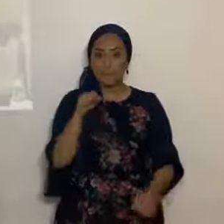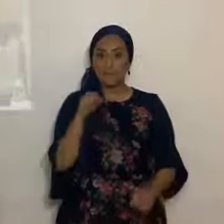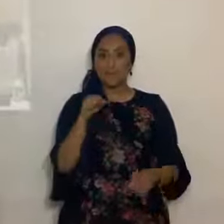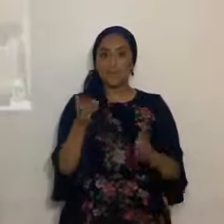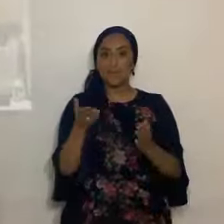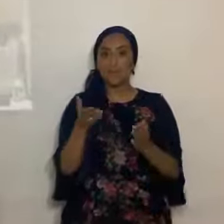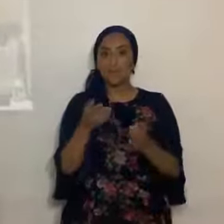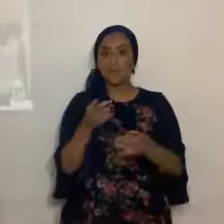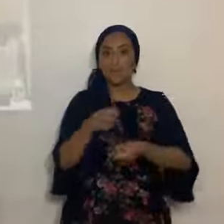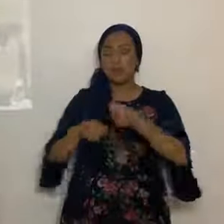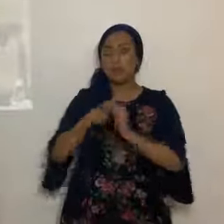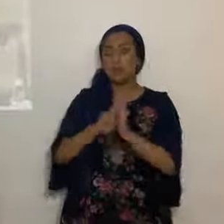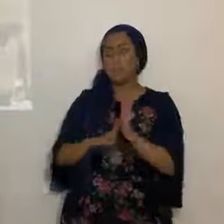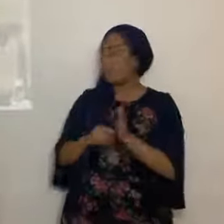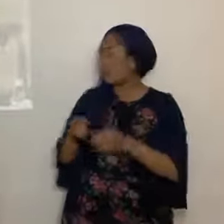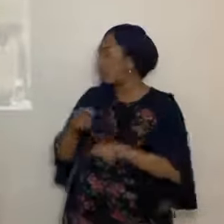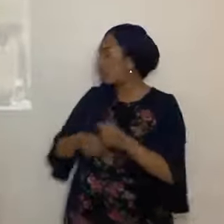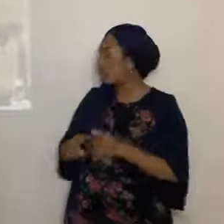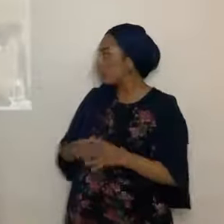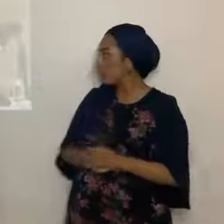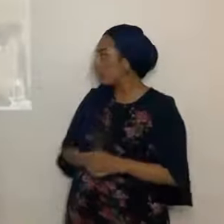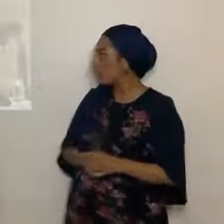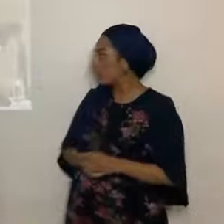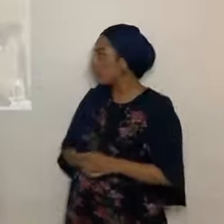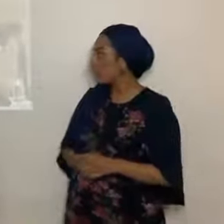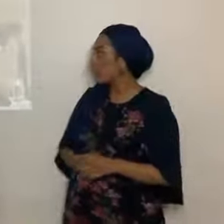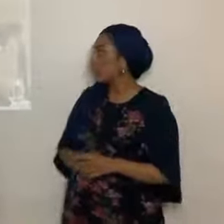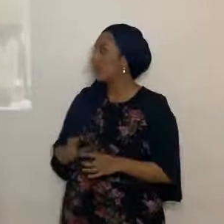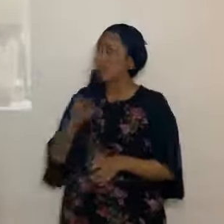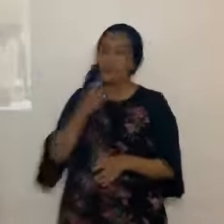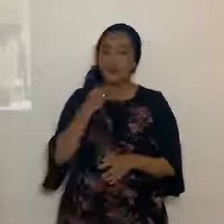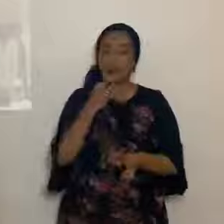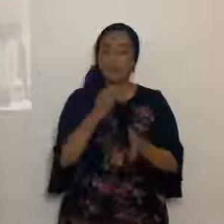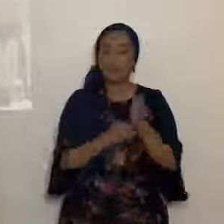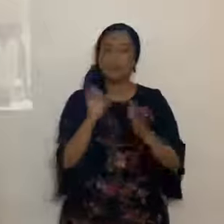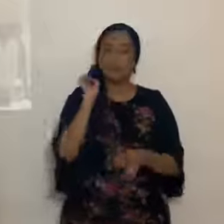de Tanaj, de Biblia. Hebreos 4.